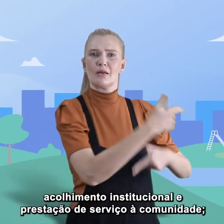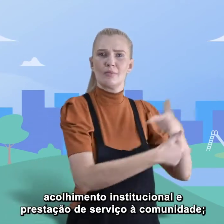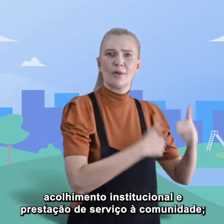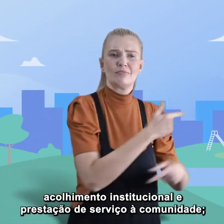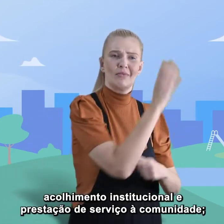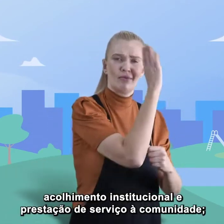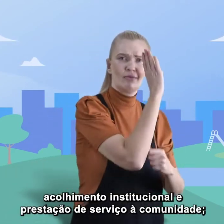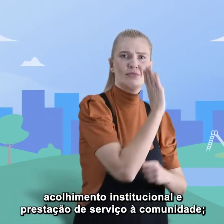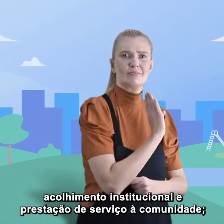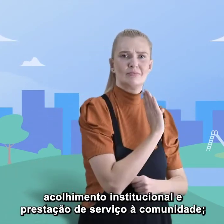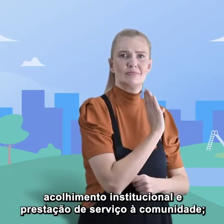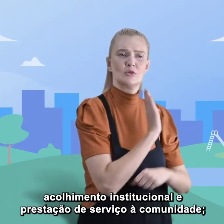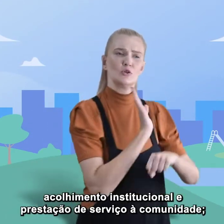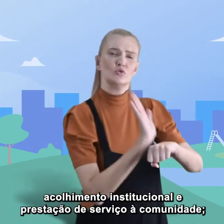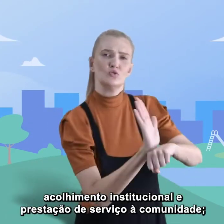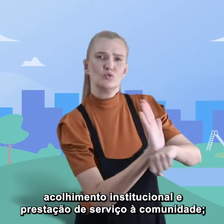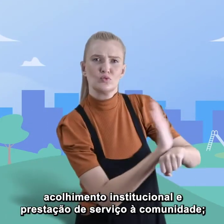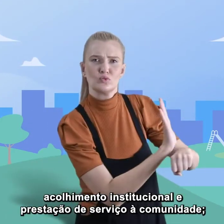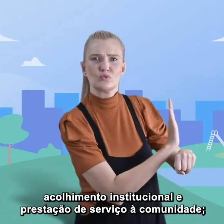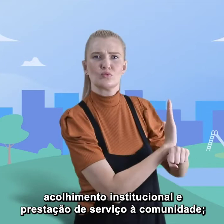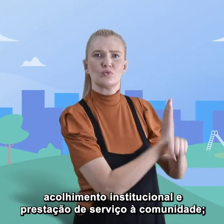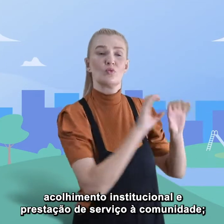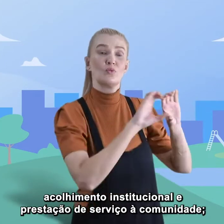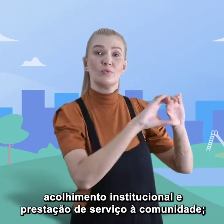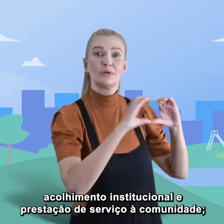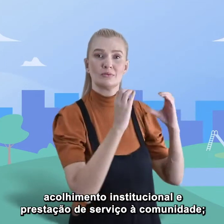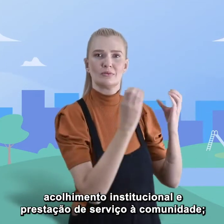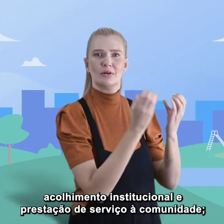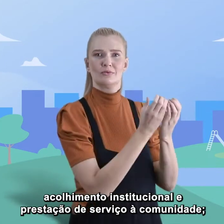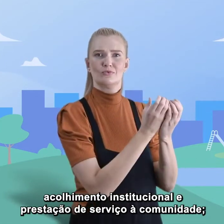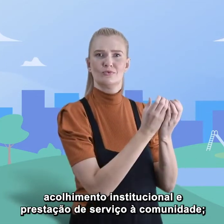Acolhimento institucional e prestação de serviço à comunidade.